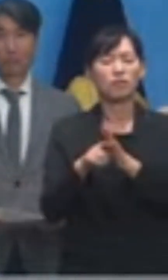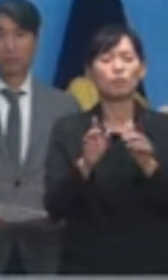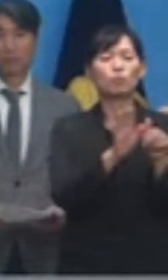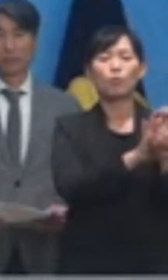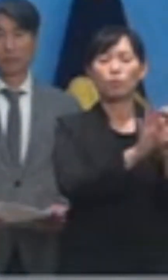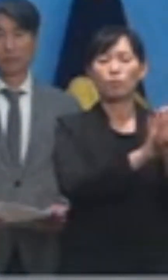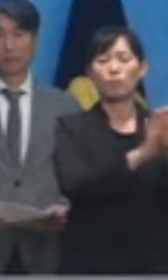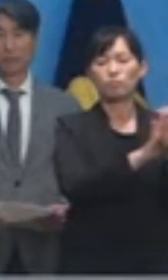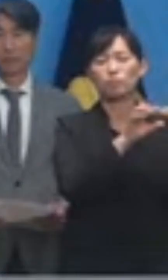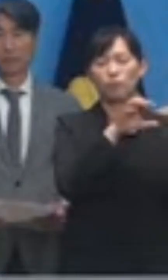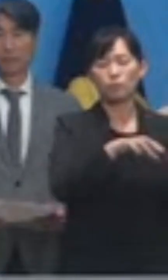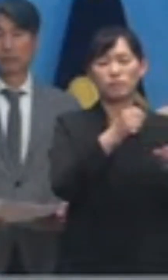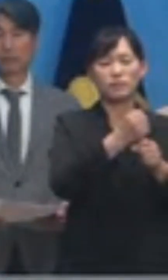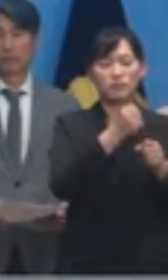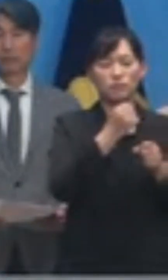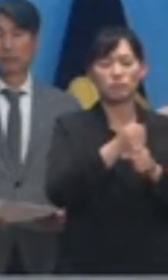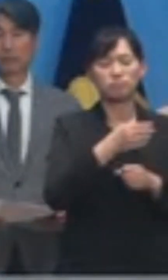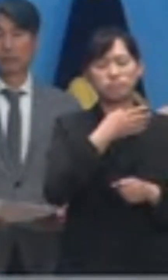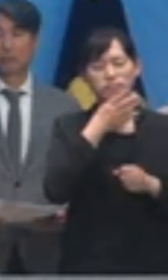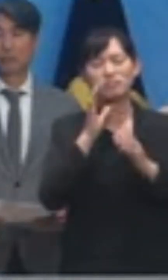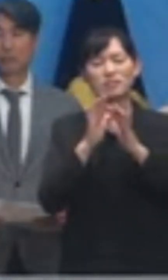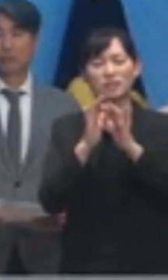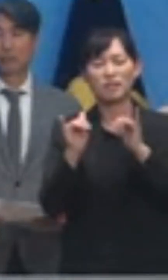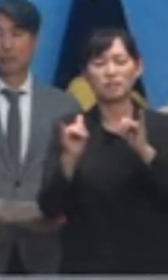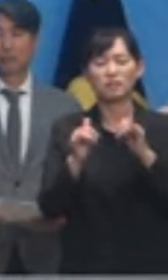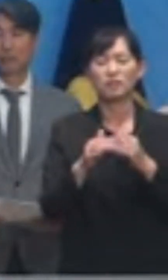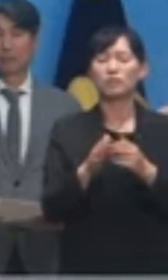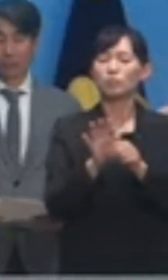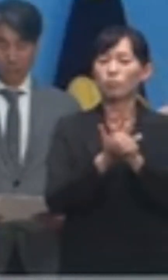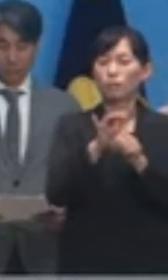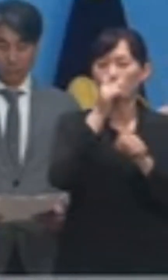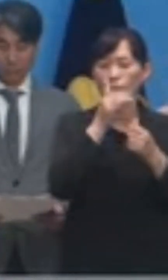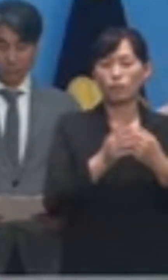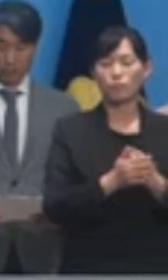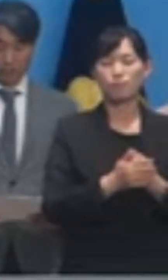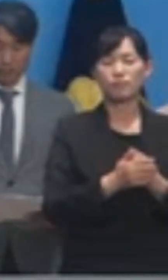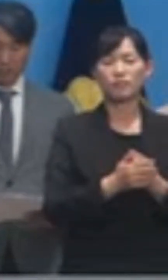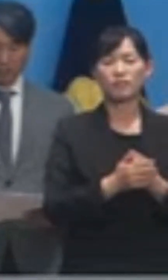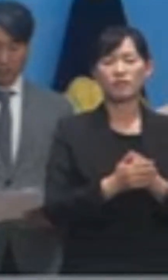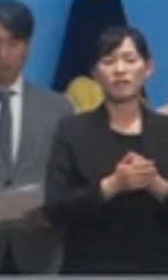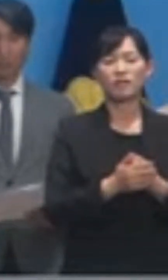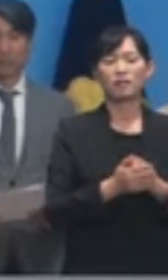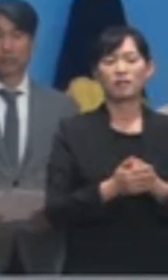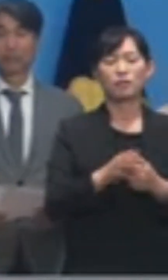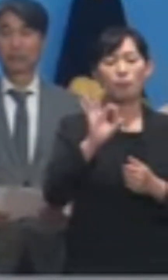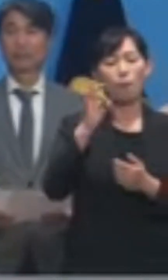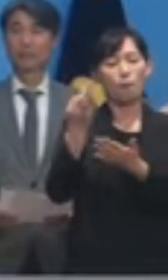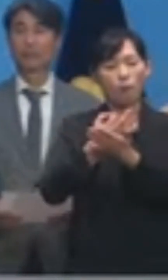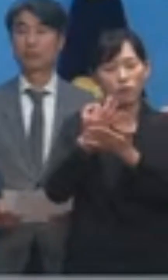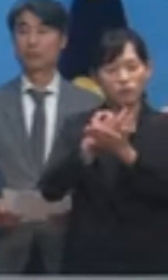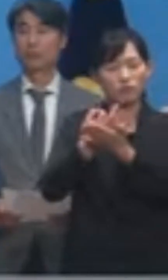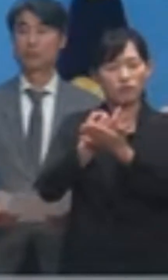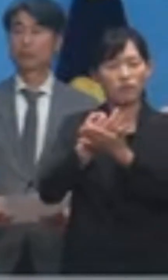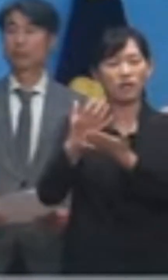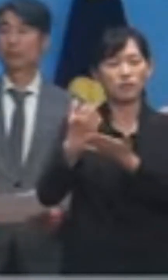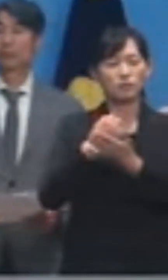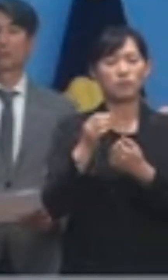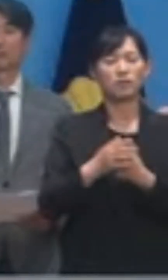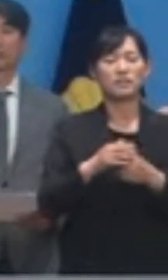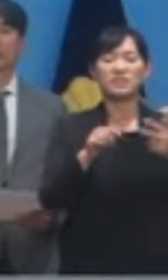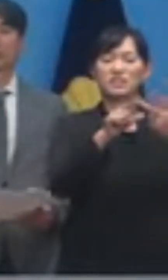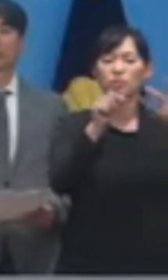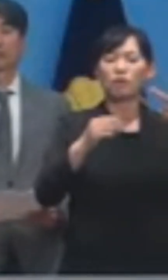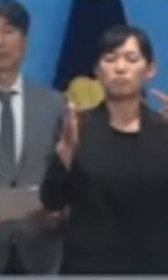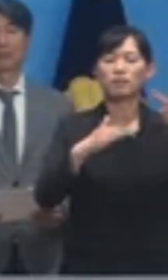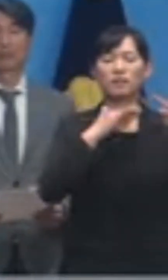직접 만들고 고령화된 조합원들을 돌보고 있고요. 저 해남 땅의 마을 기업은 벌어들인 수익을 가지고 다음 달